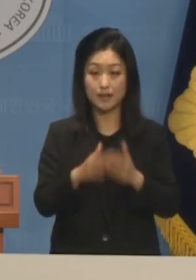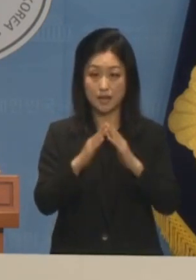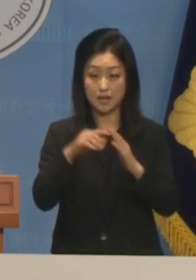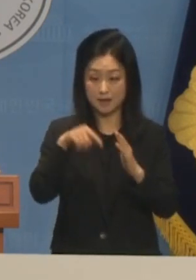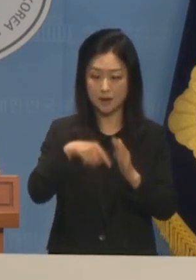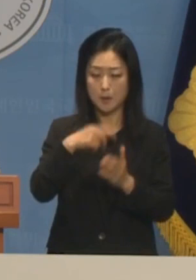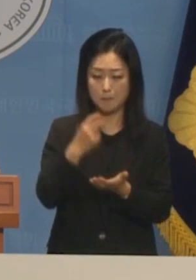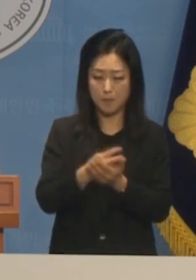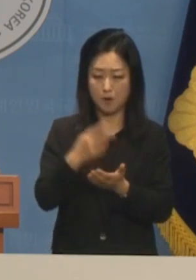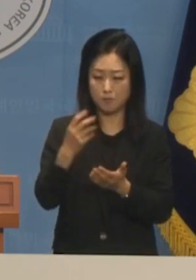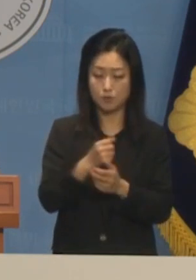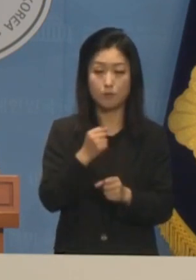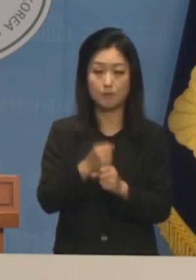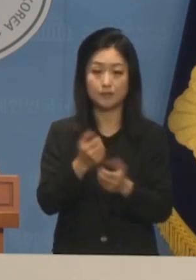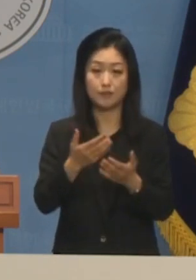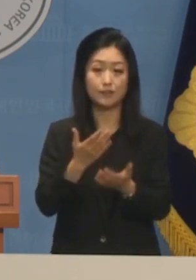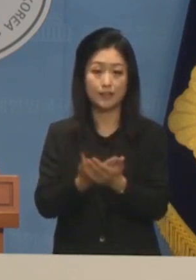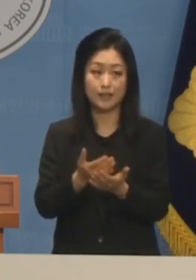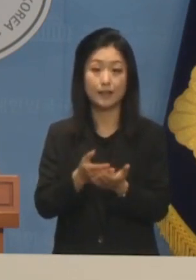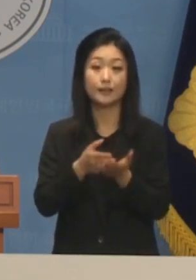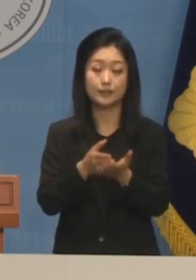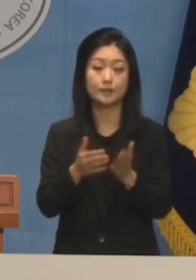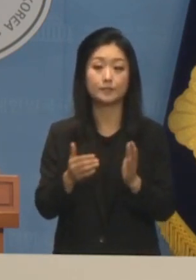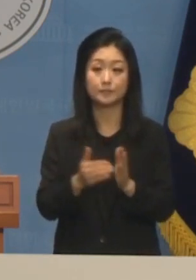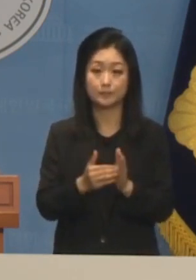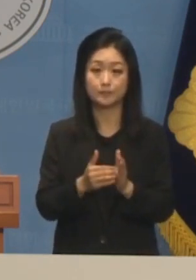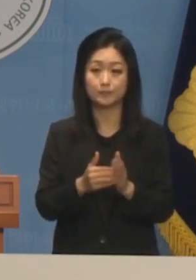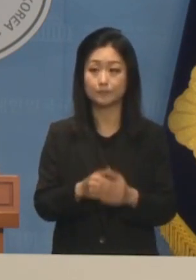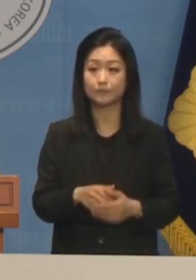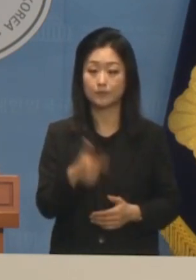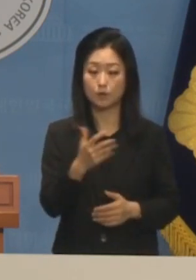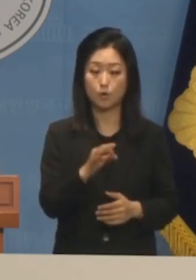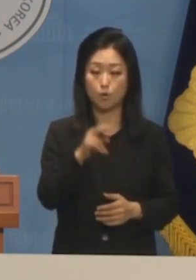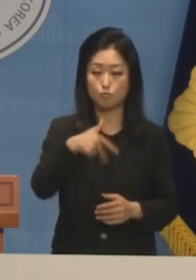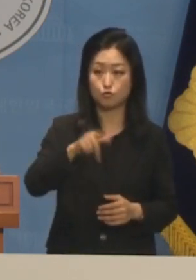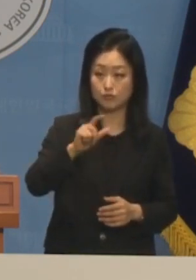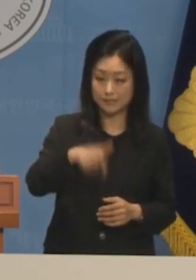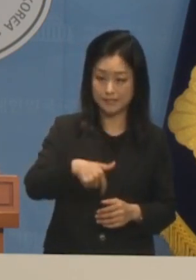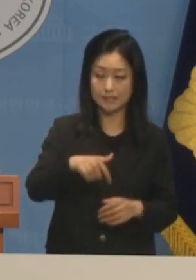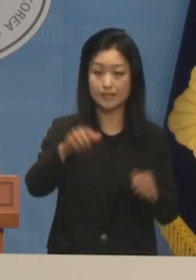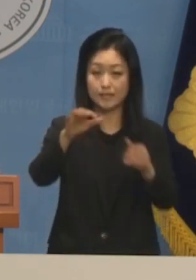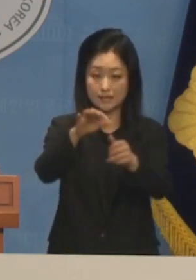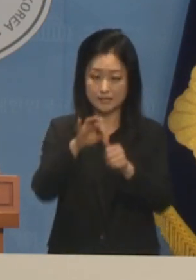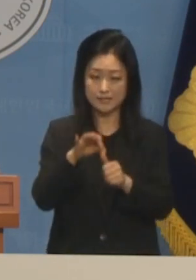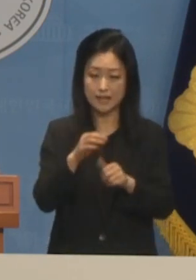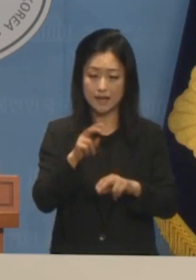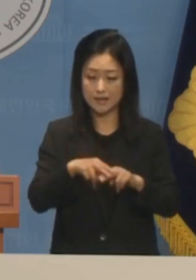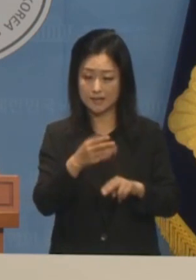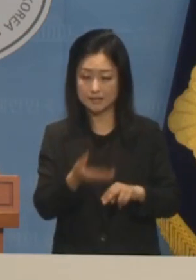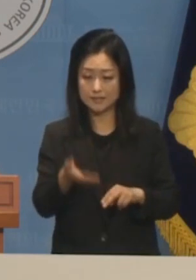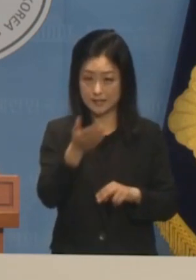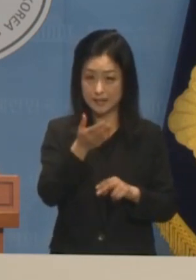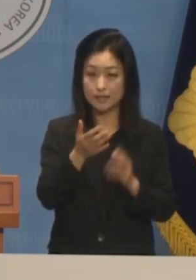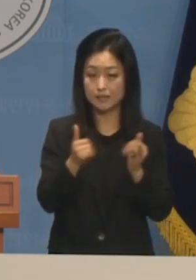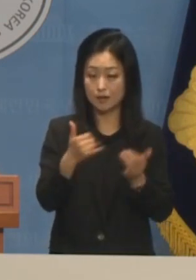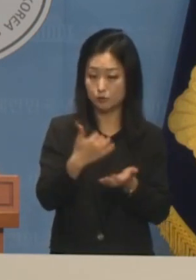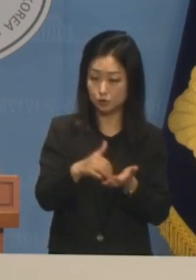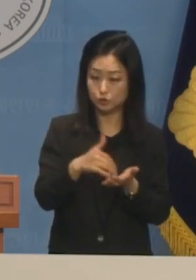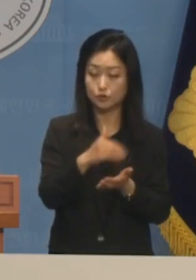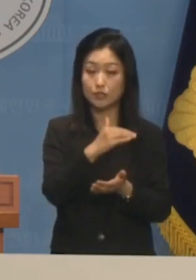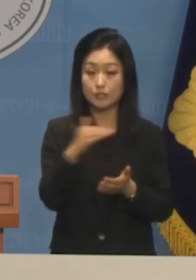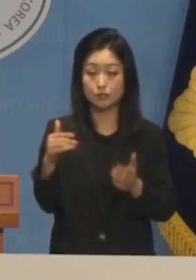법제화해야 한다고 한 목소리로 요구해 왔습니다. 공무직에 적용되는 인사, 승진, 보수, 정원 등에 대한 통일된